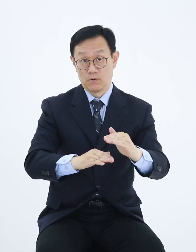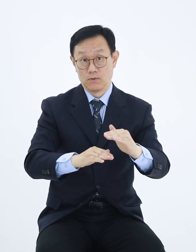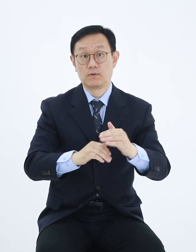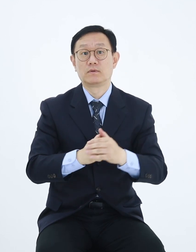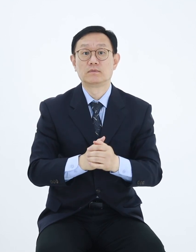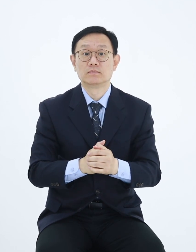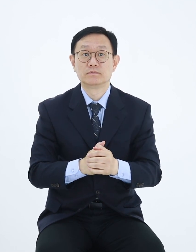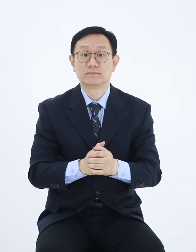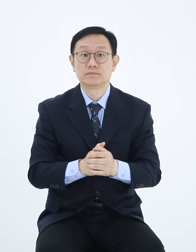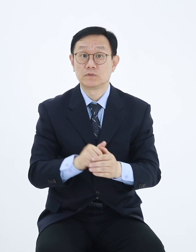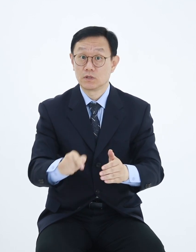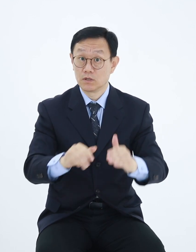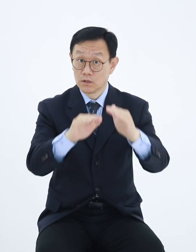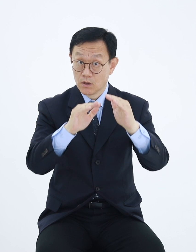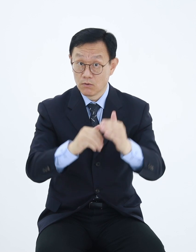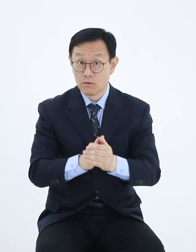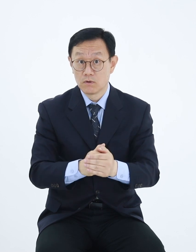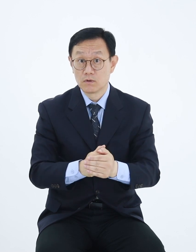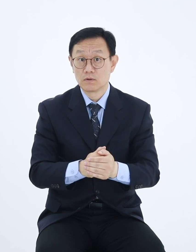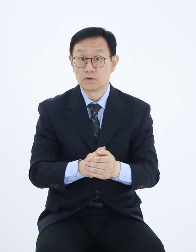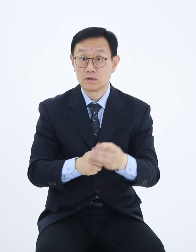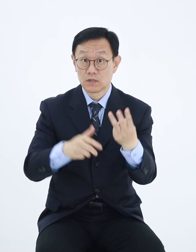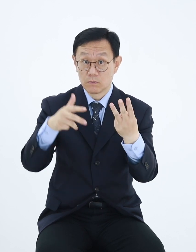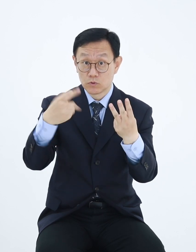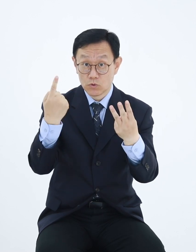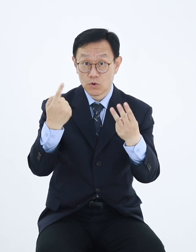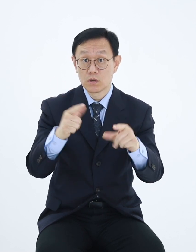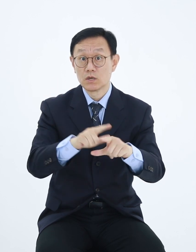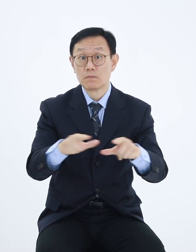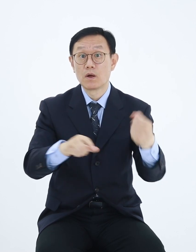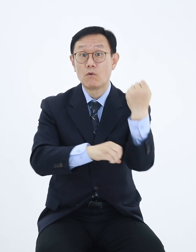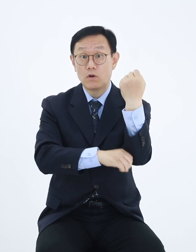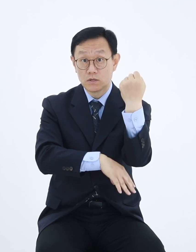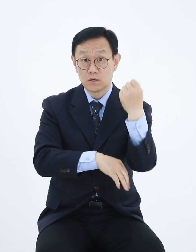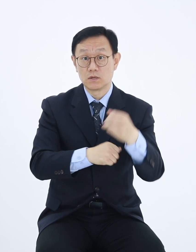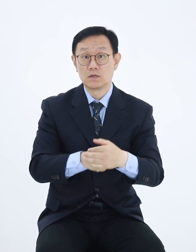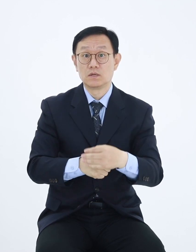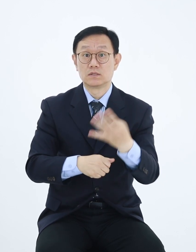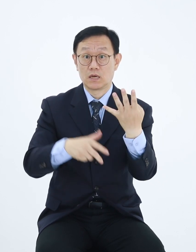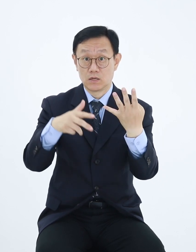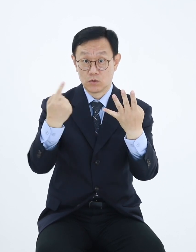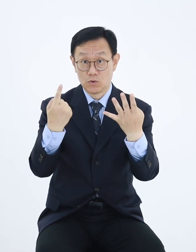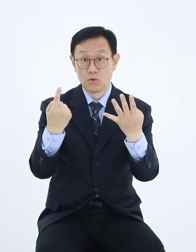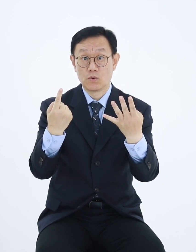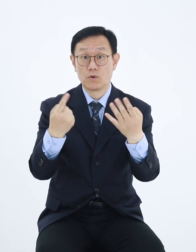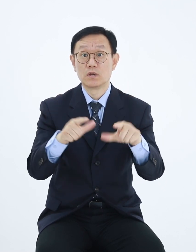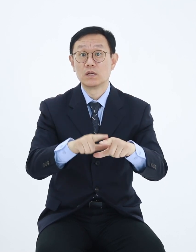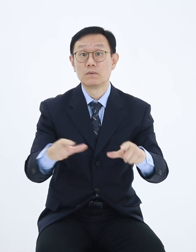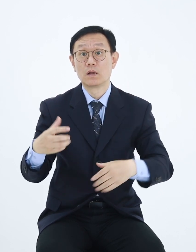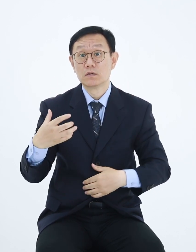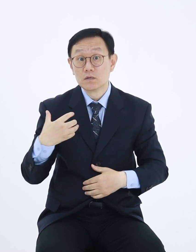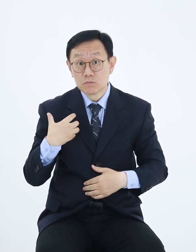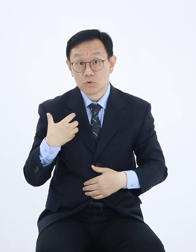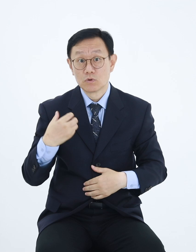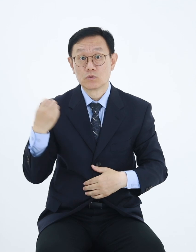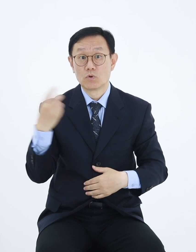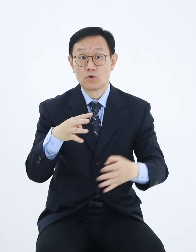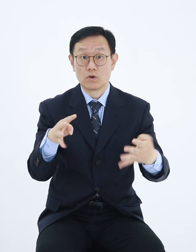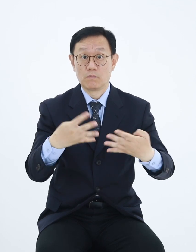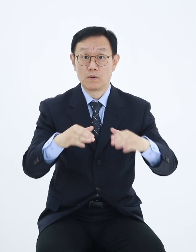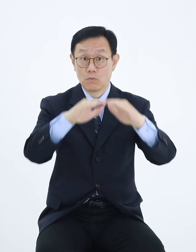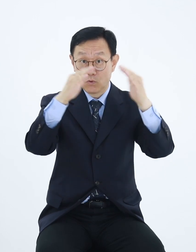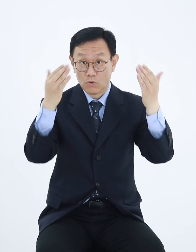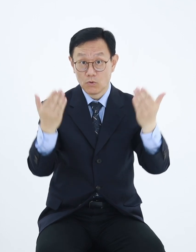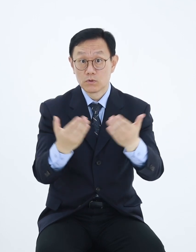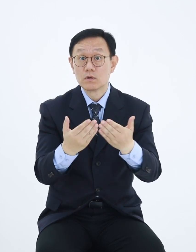있습니다. 이 조항은 제3조 일반 원칙 및 제4조 일반 의무를 비롯해 협약의 모든